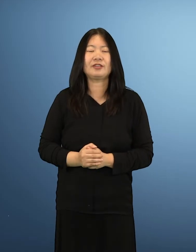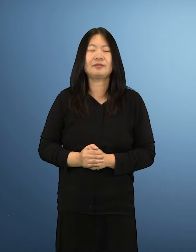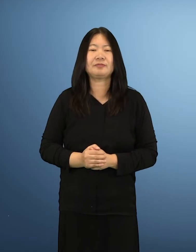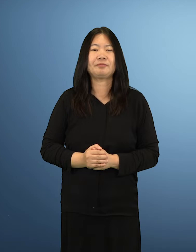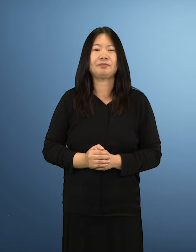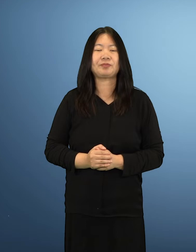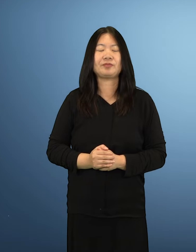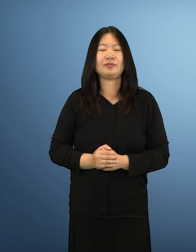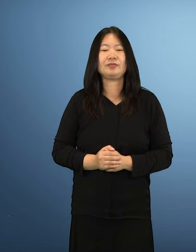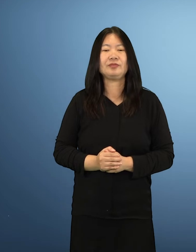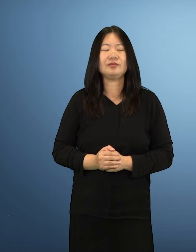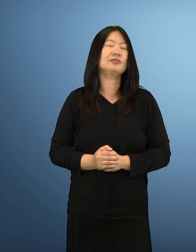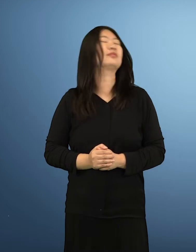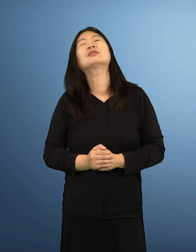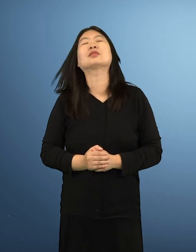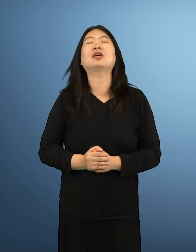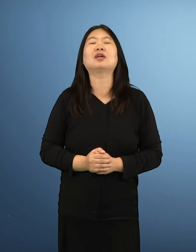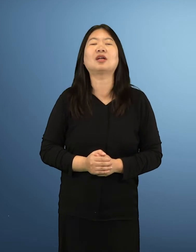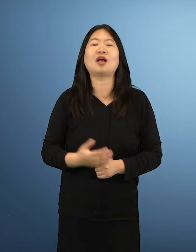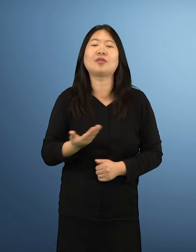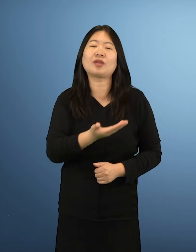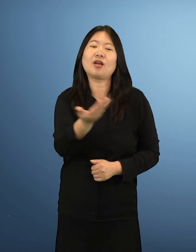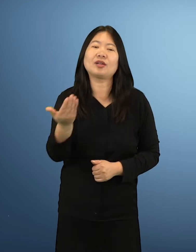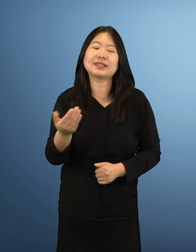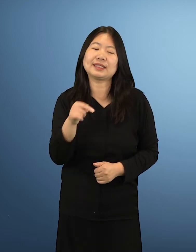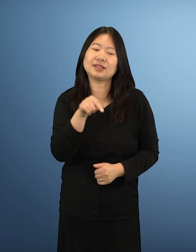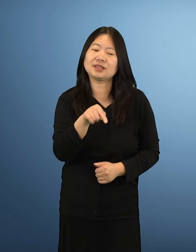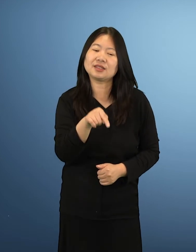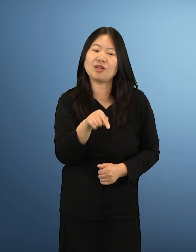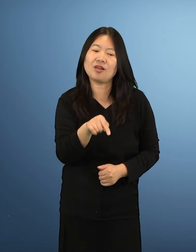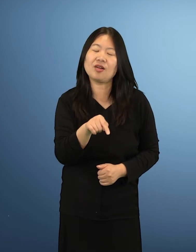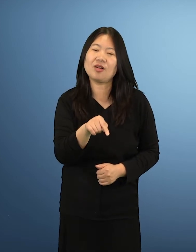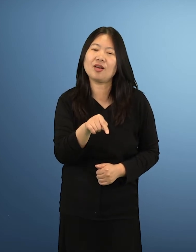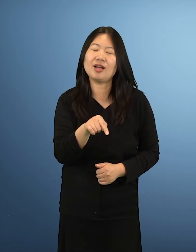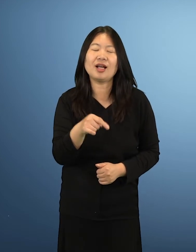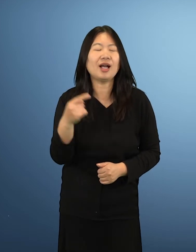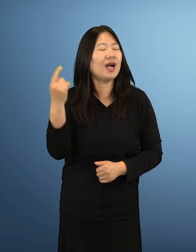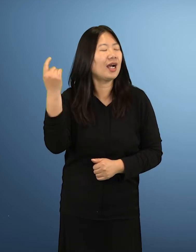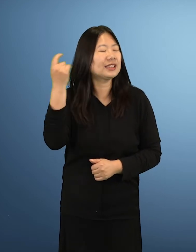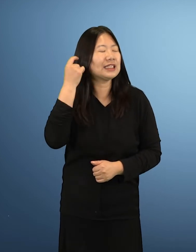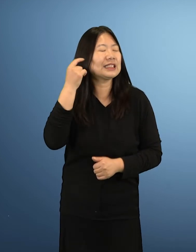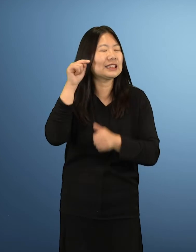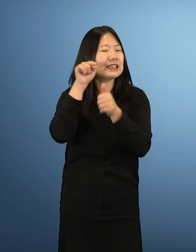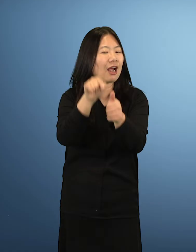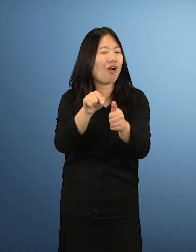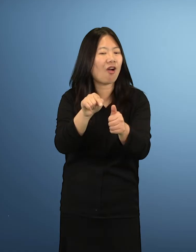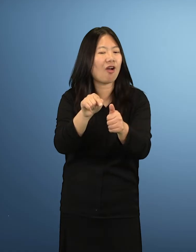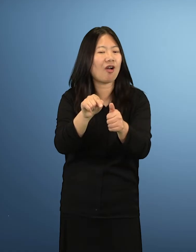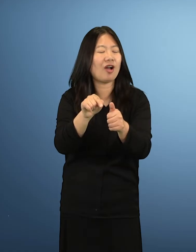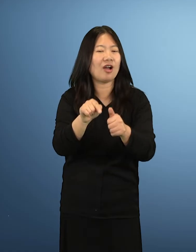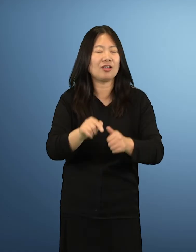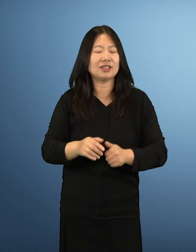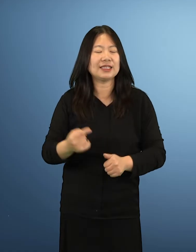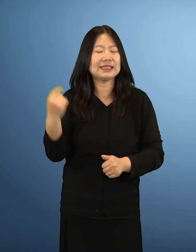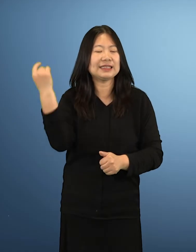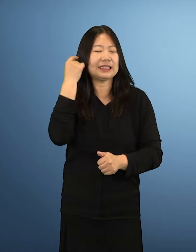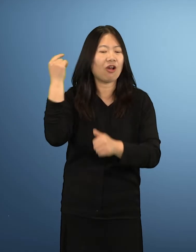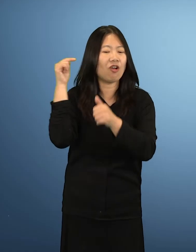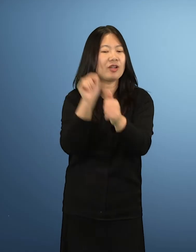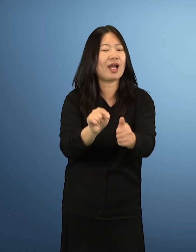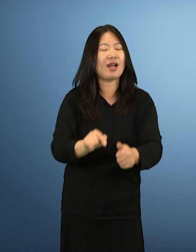하고. 늙은 자들아, 너희는 이것을 뭘로 시작하죠? 들으라. 들을지어다.